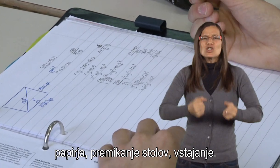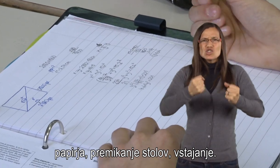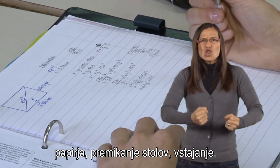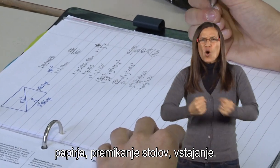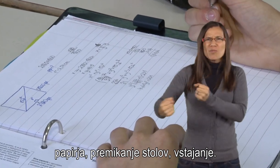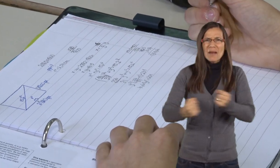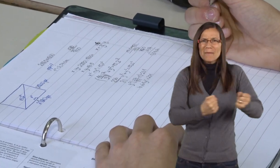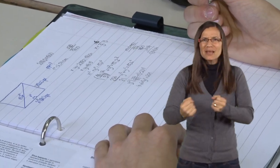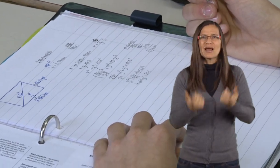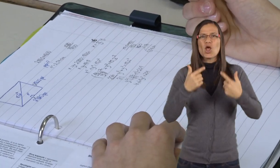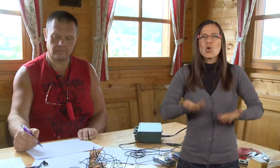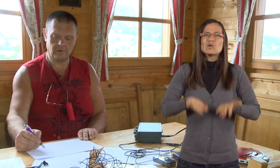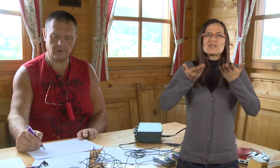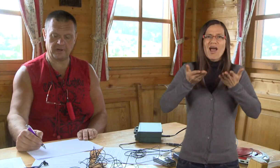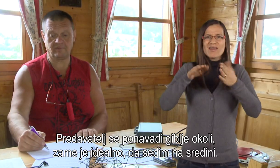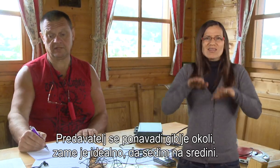vstajanje.